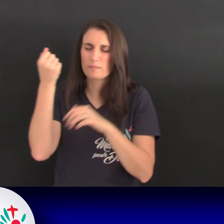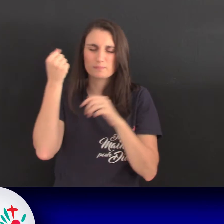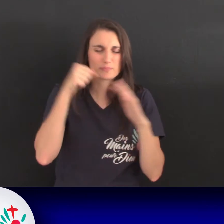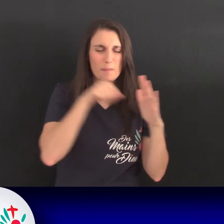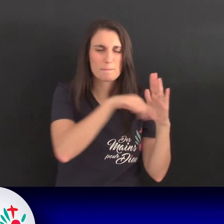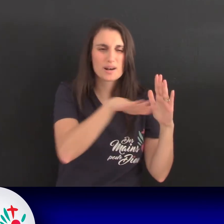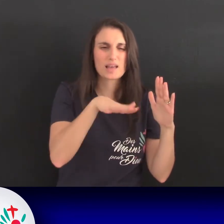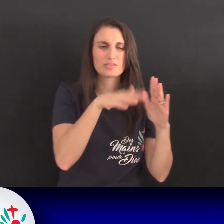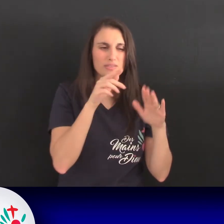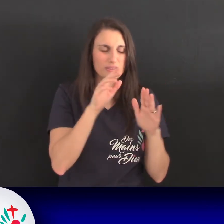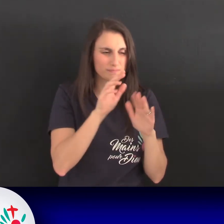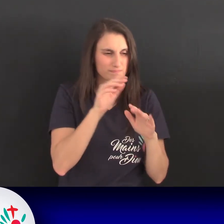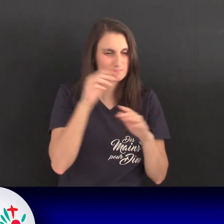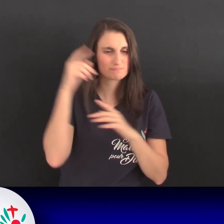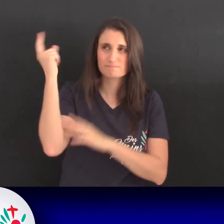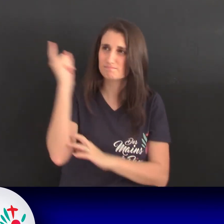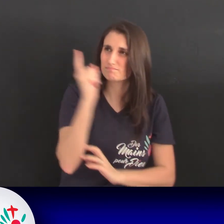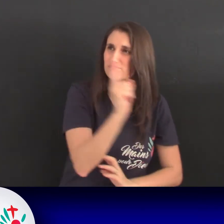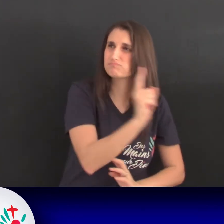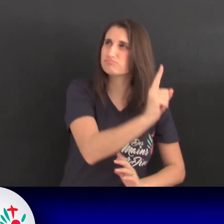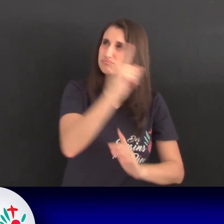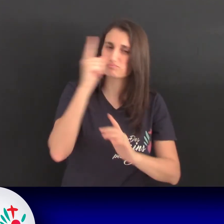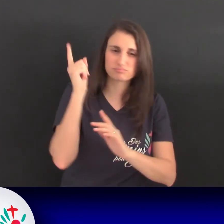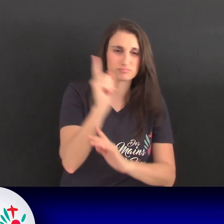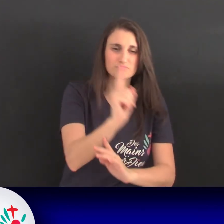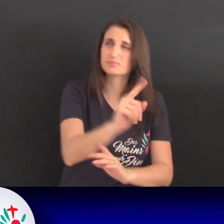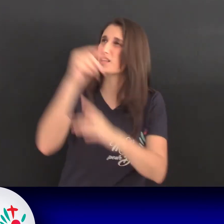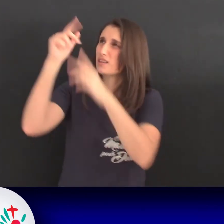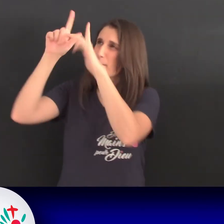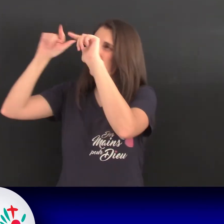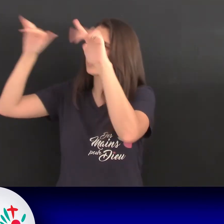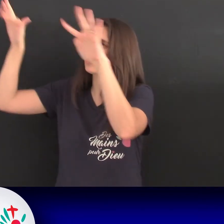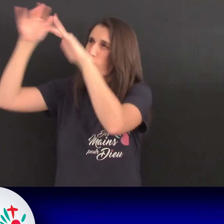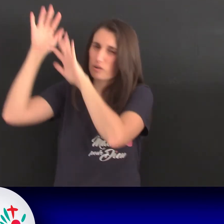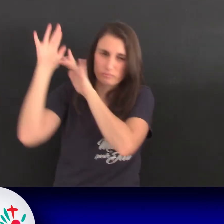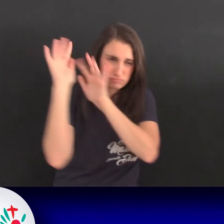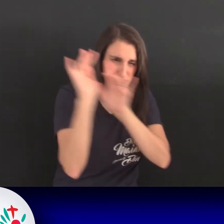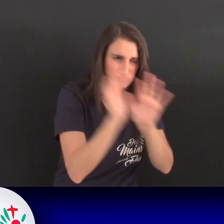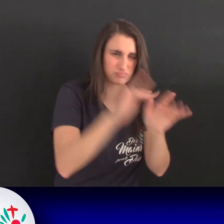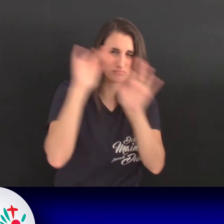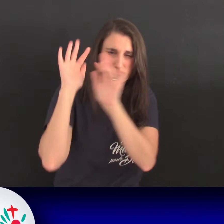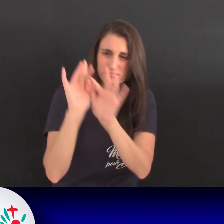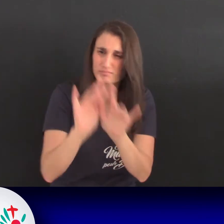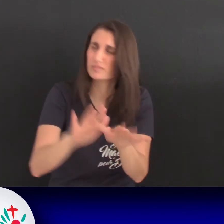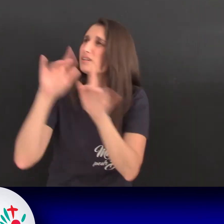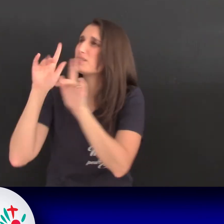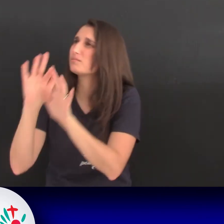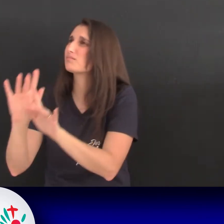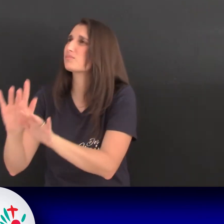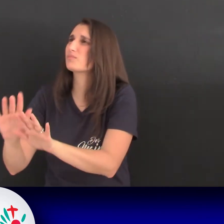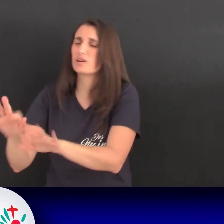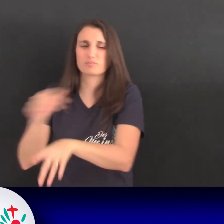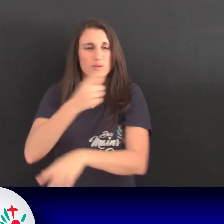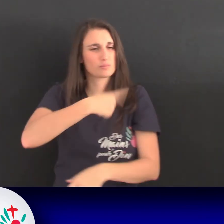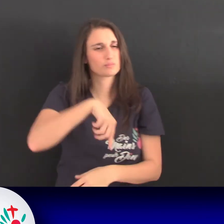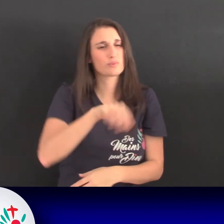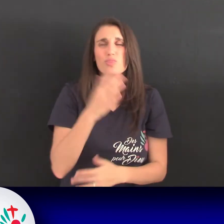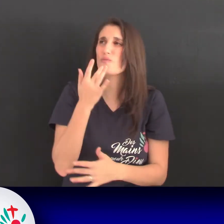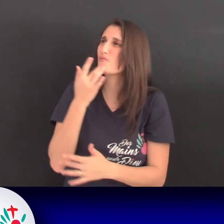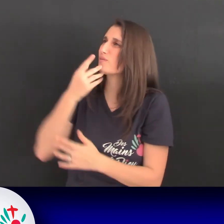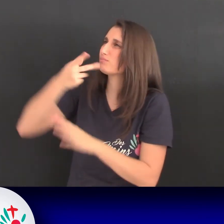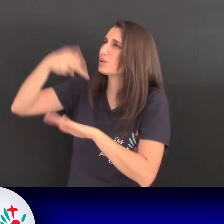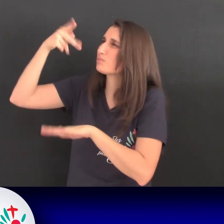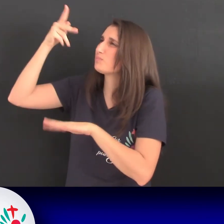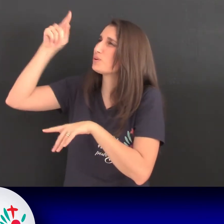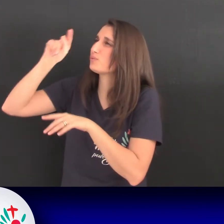Seigneur. Que ta présence nous envahisse en cet instant. Saint-Esprit, nous voulons plus de toi.